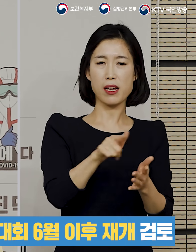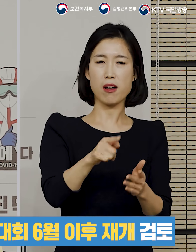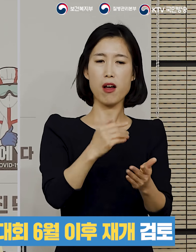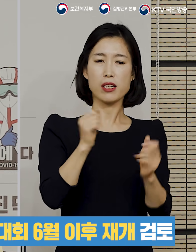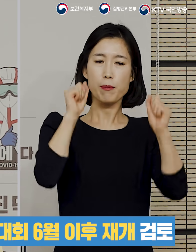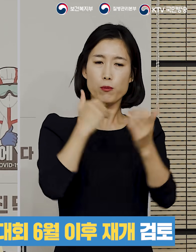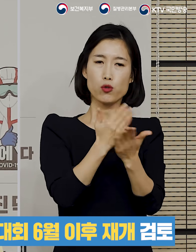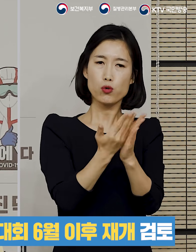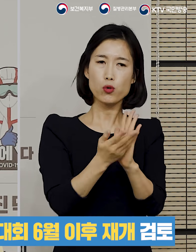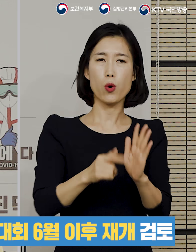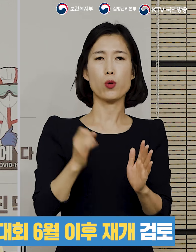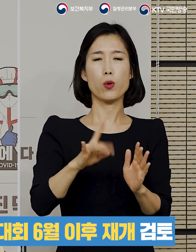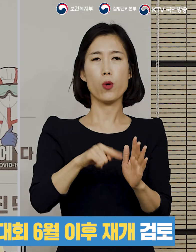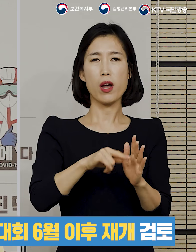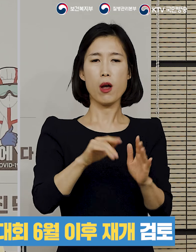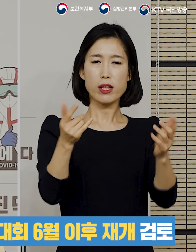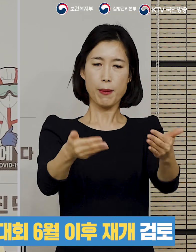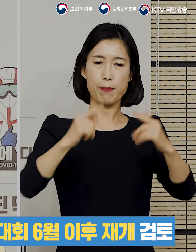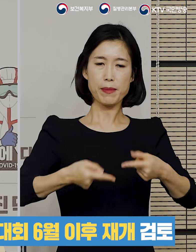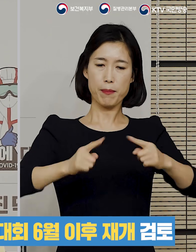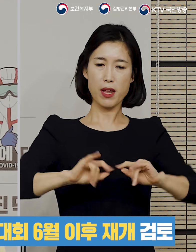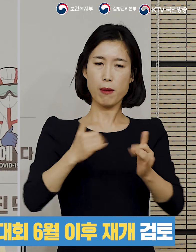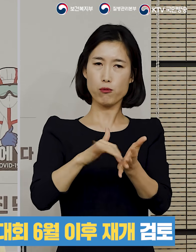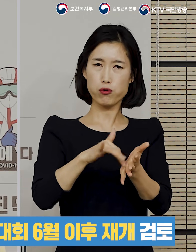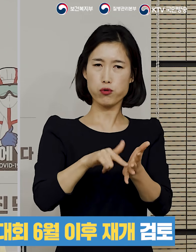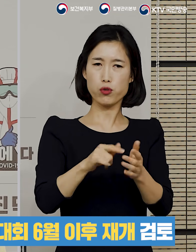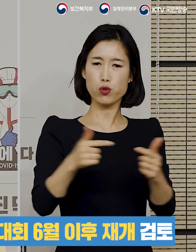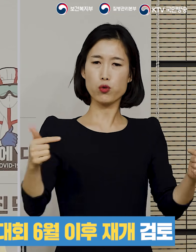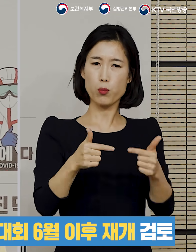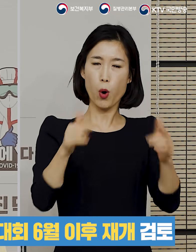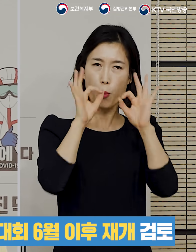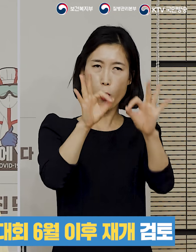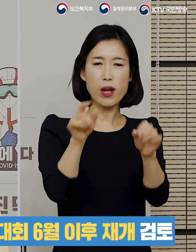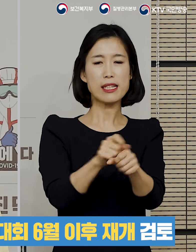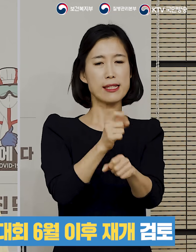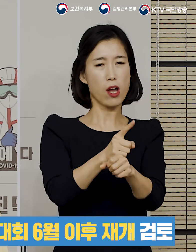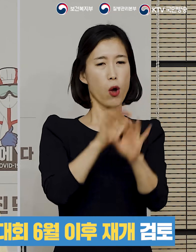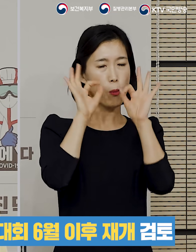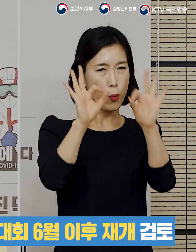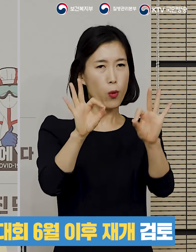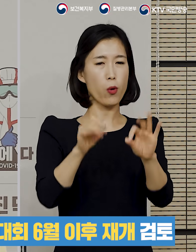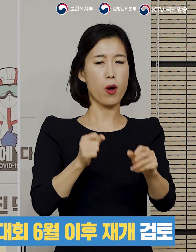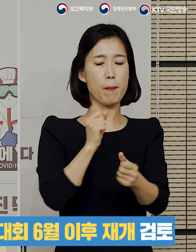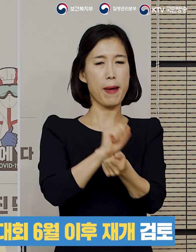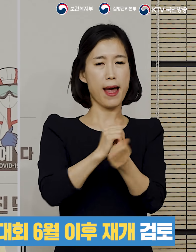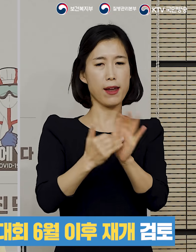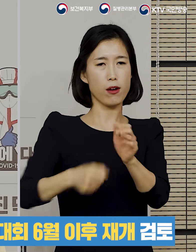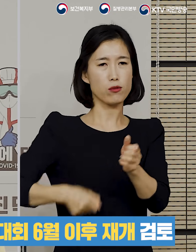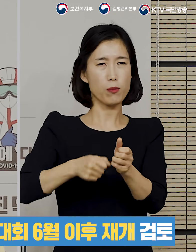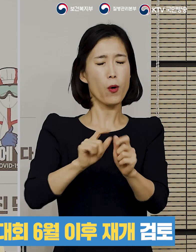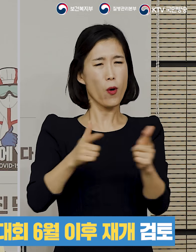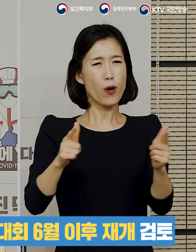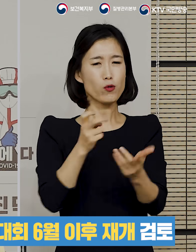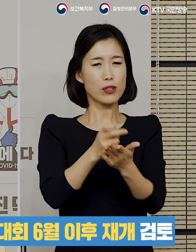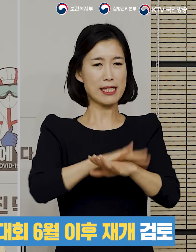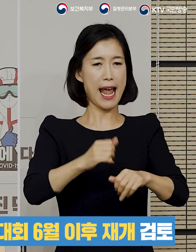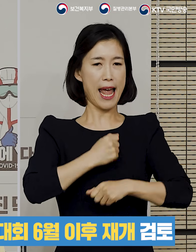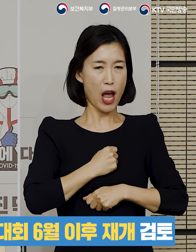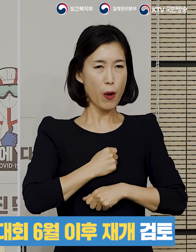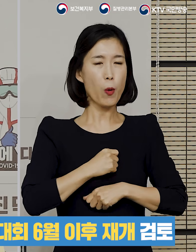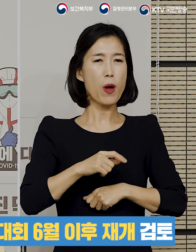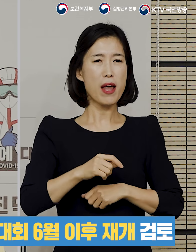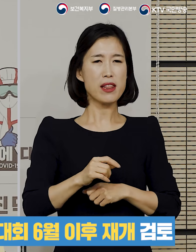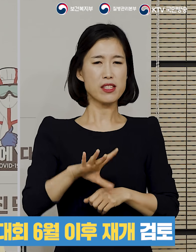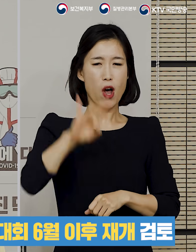지자체나 종목단체가 참가 규모나 지역 방역 상황과 같은 대회 특성을 고려해서 방역 수칙을